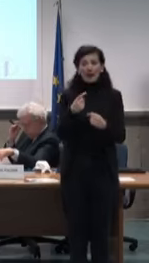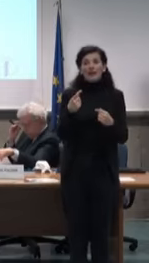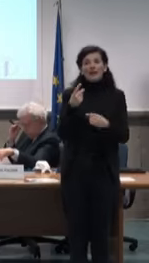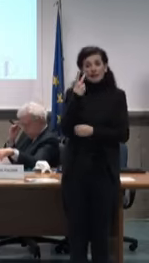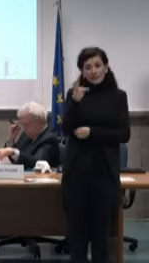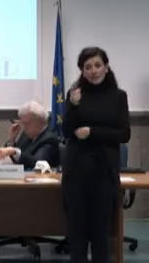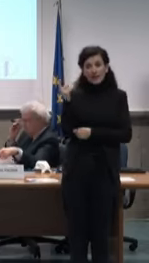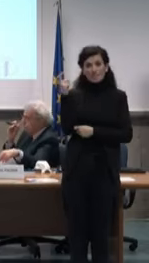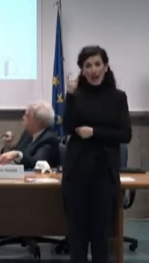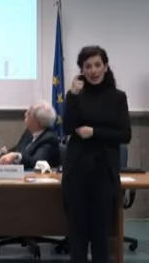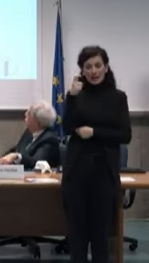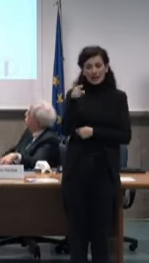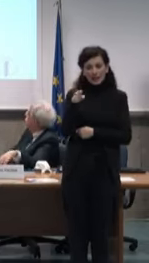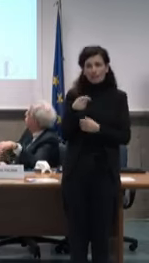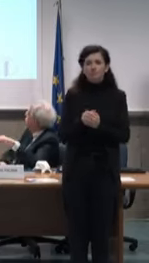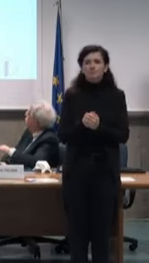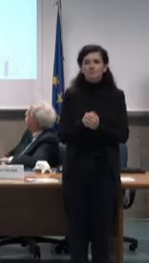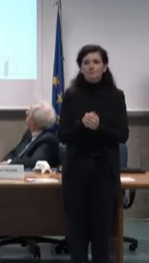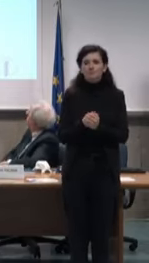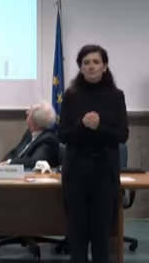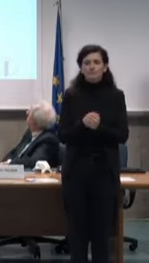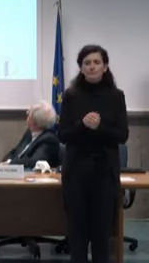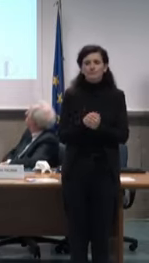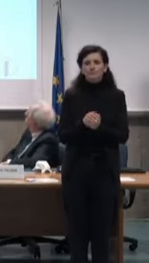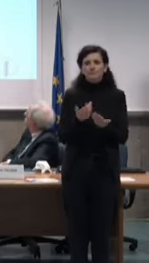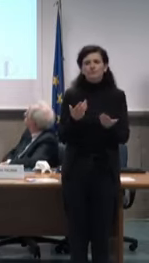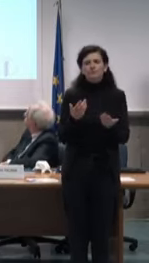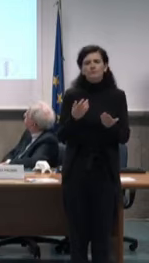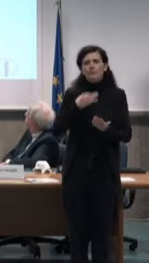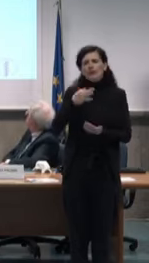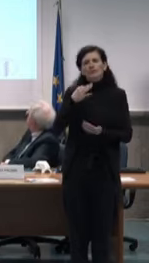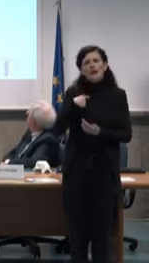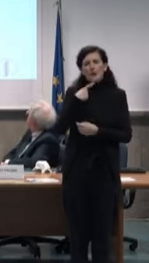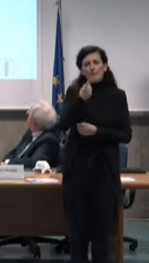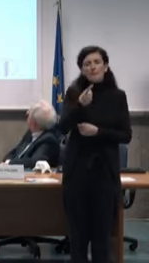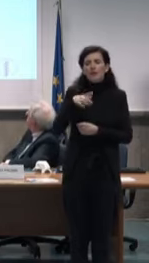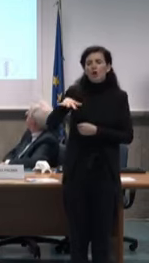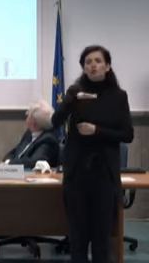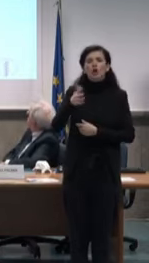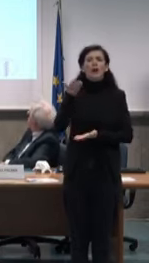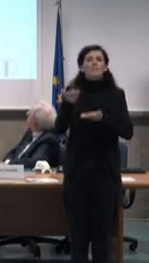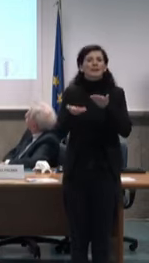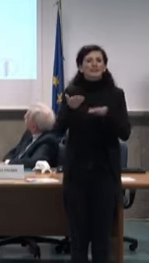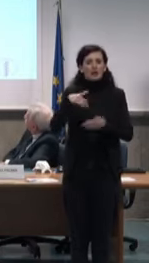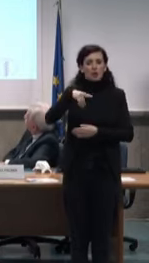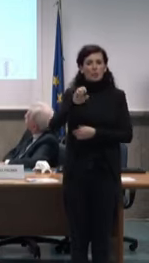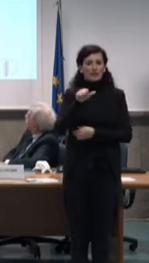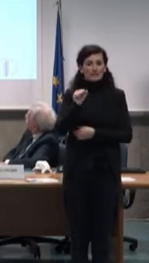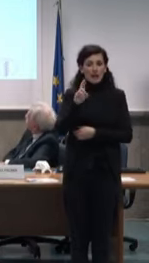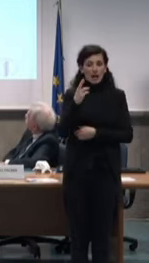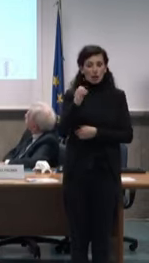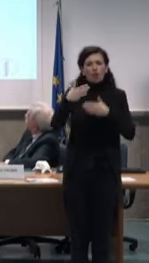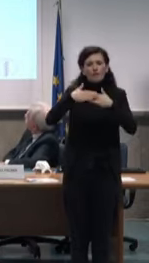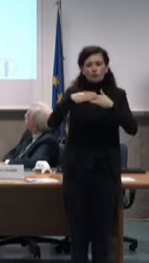ci siamo detti avuto sempre un tema importante soprattutto nella zona di pesaro quindi al confine con l'emilia